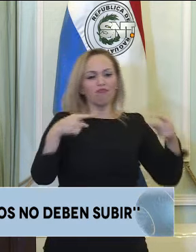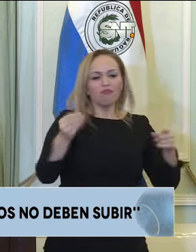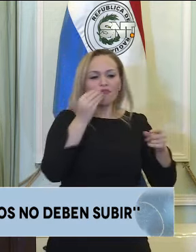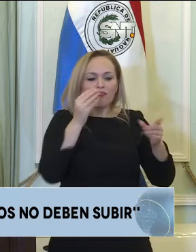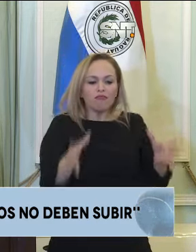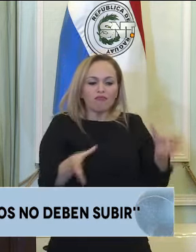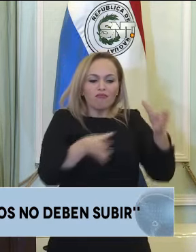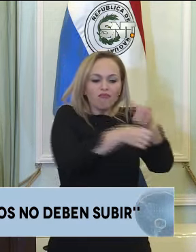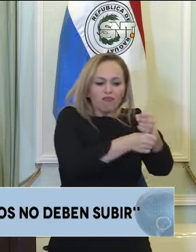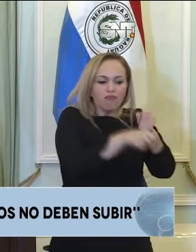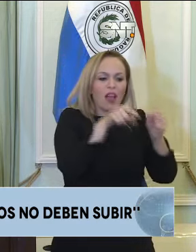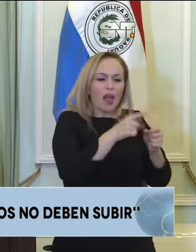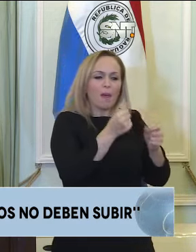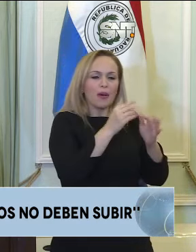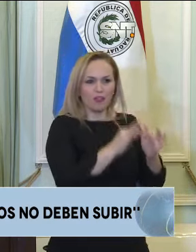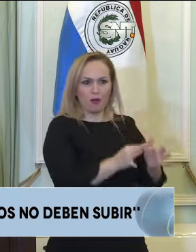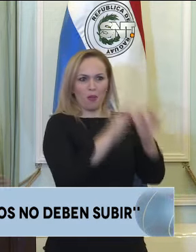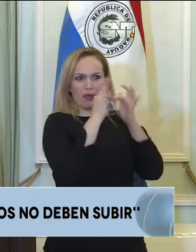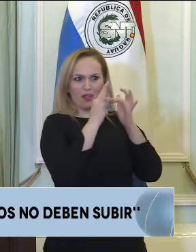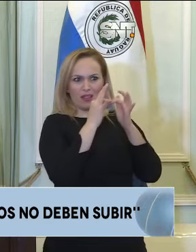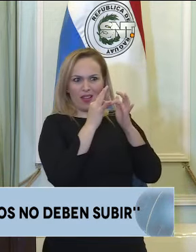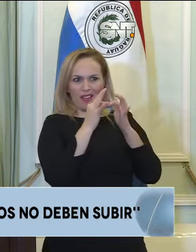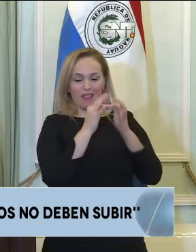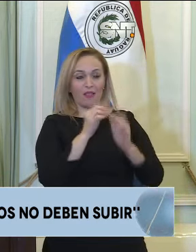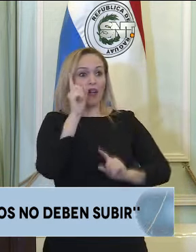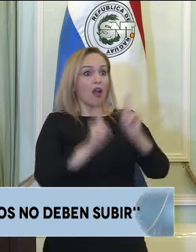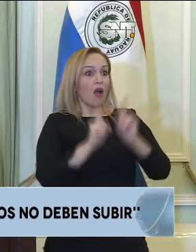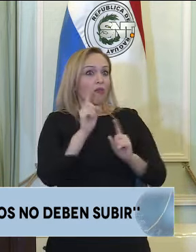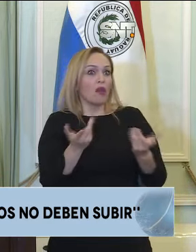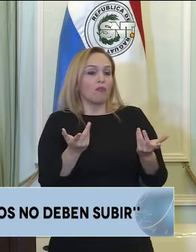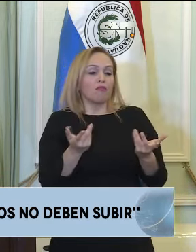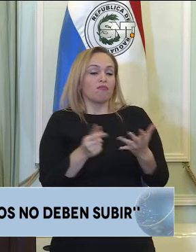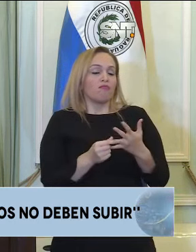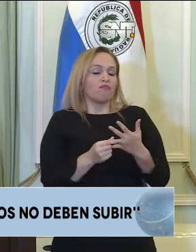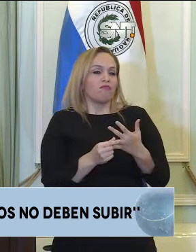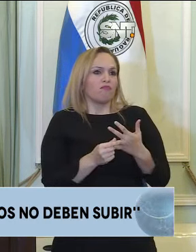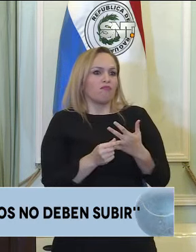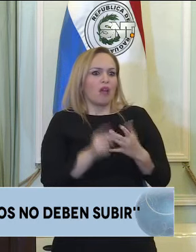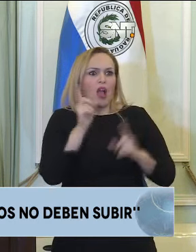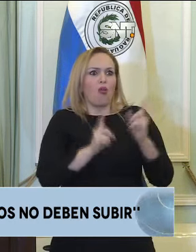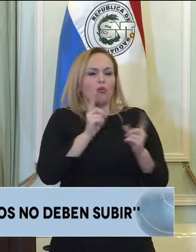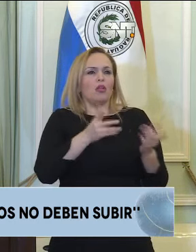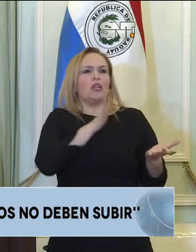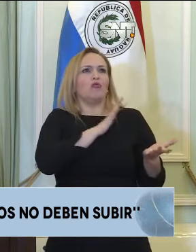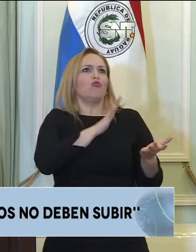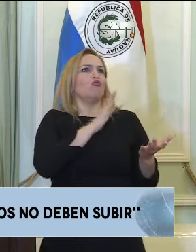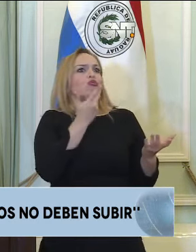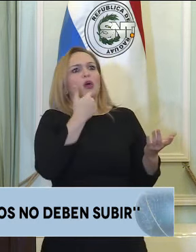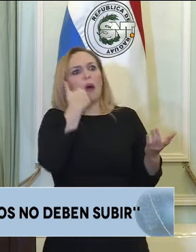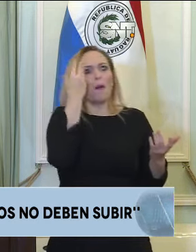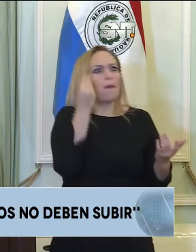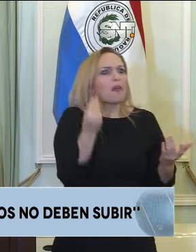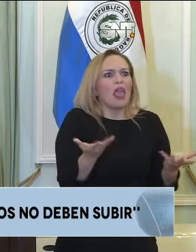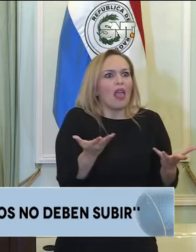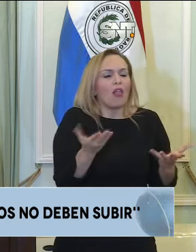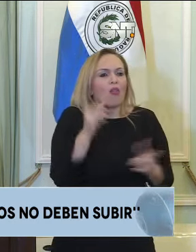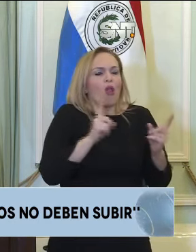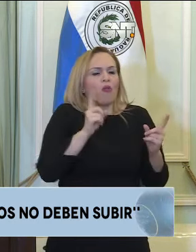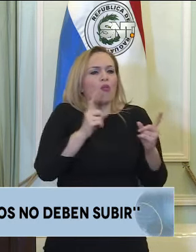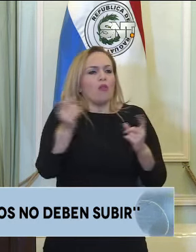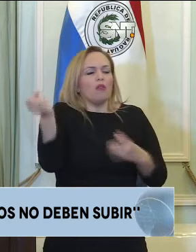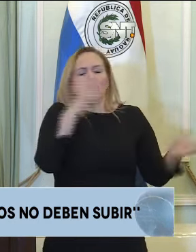en consumo, economía, digamos, la gente no consume dos veces. Si la gente, digamos, por susto o por, digamos, miedo va y consume de